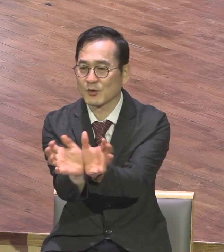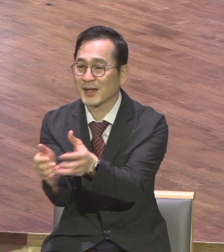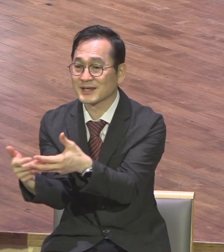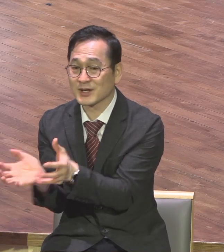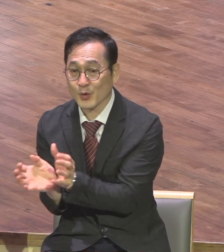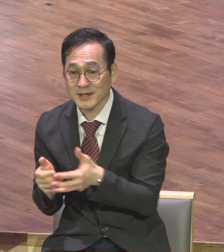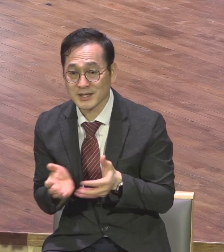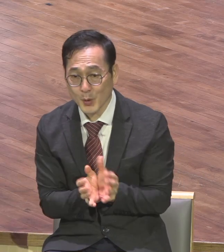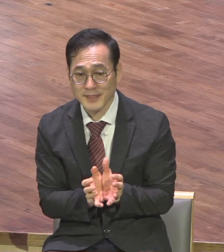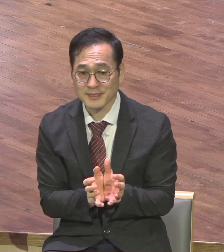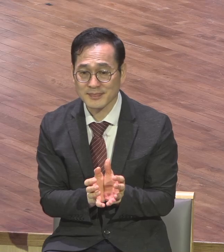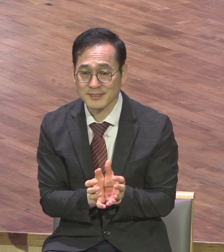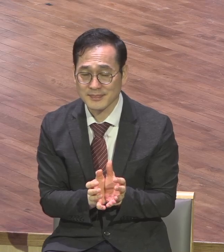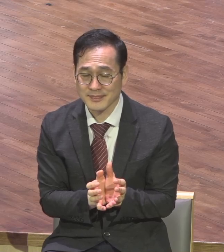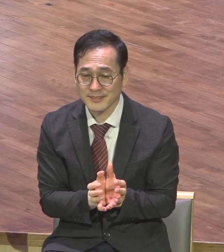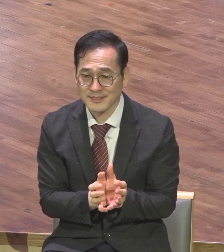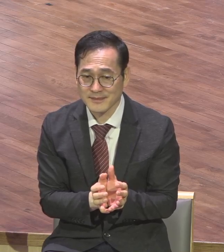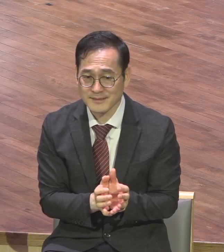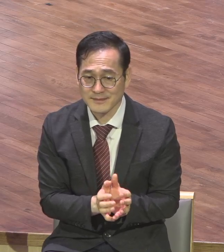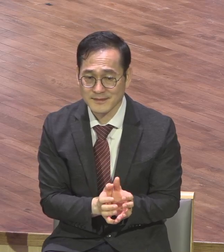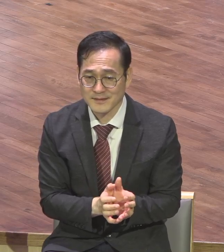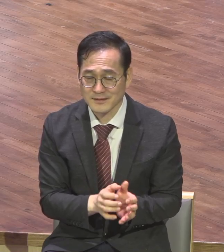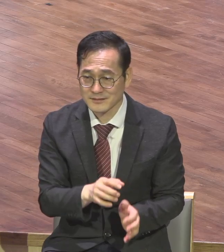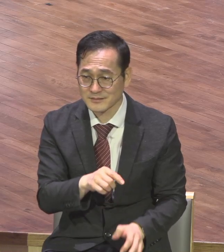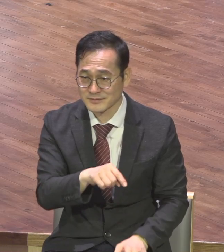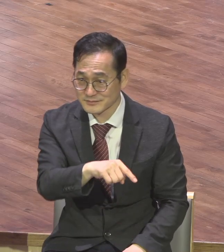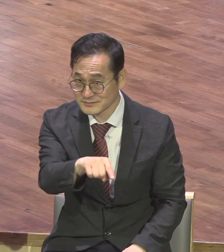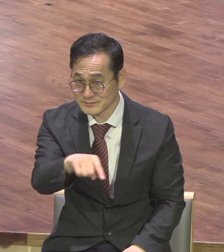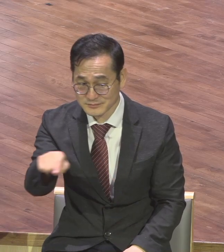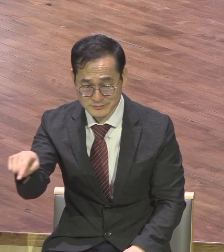모든 지역을 등 모든 공동체에서 어느 누구나 다